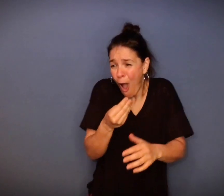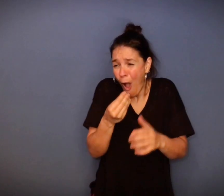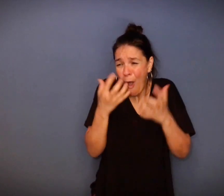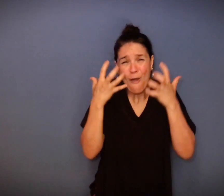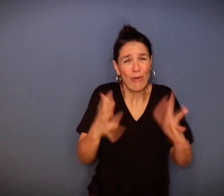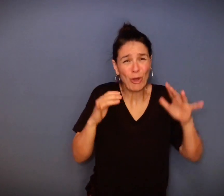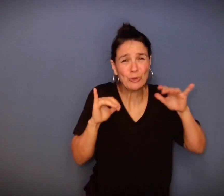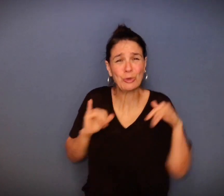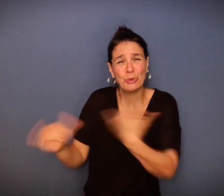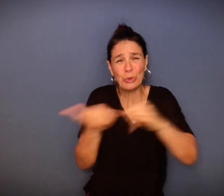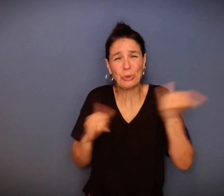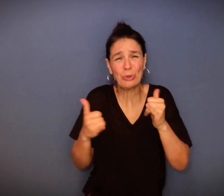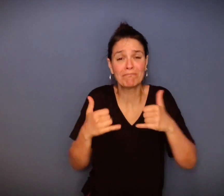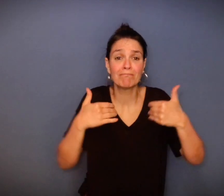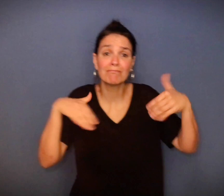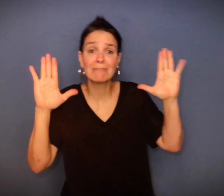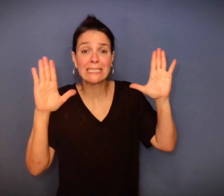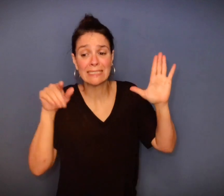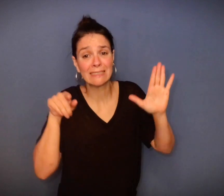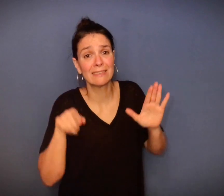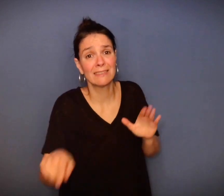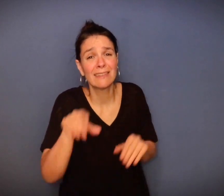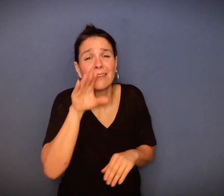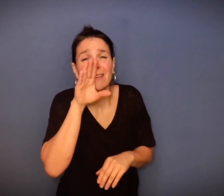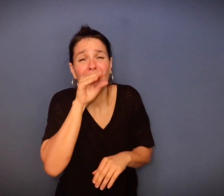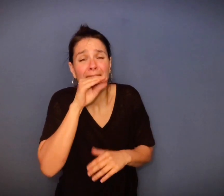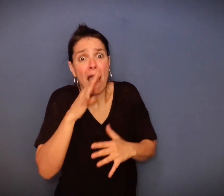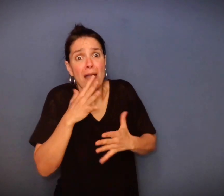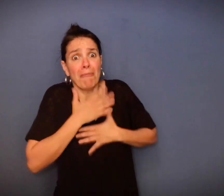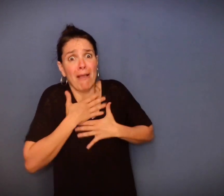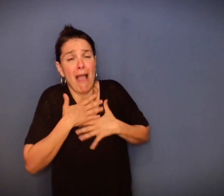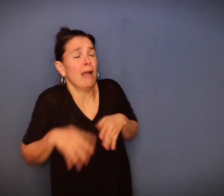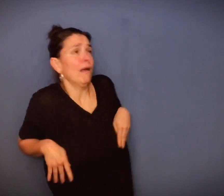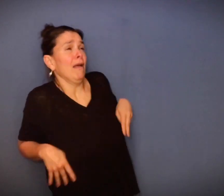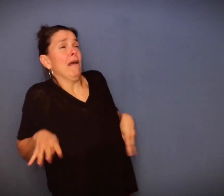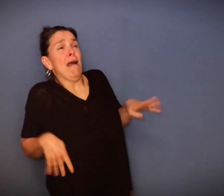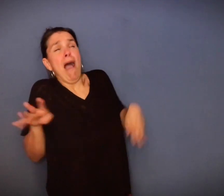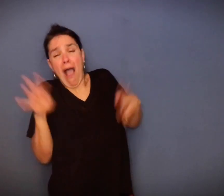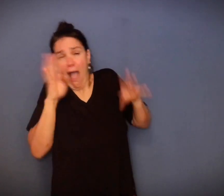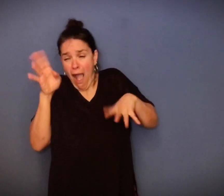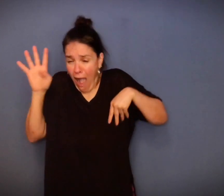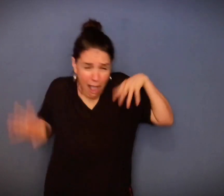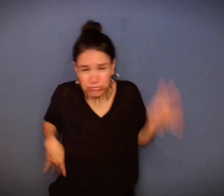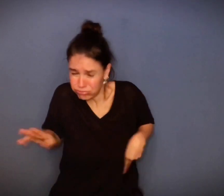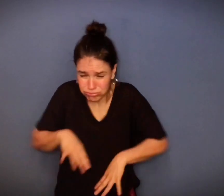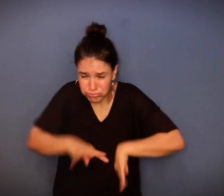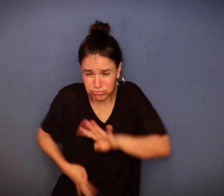les enfants voulurent jouer avec lui, mais, apeuré, il se sauva et